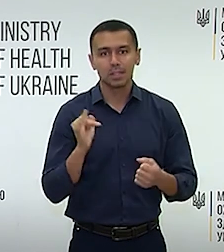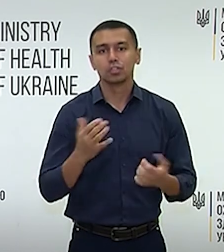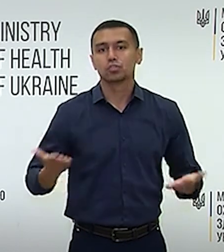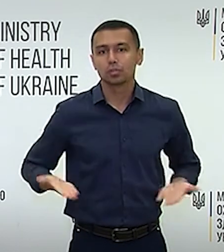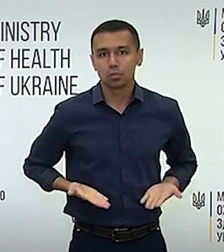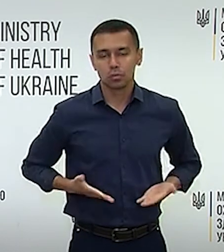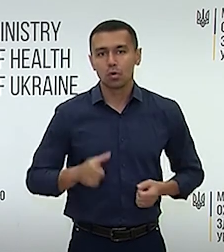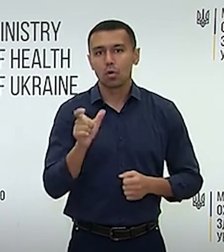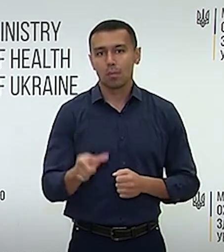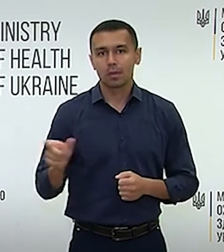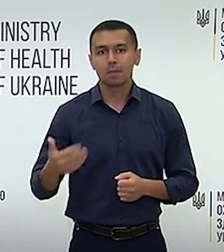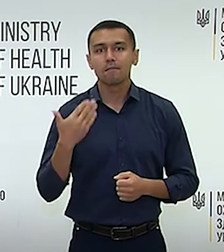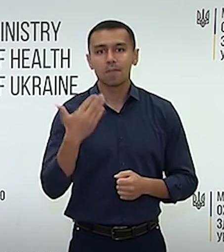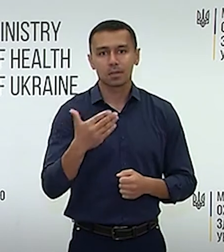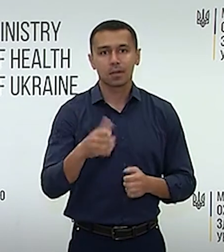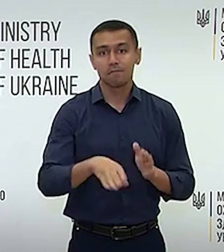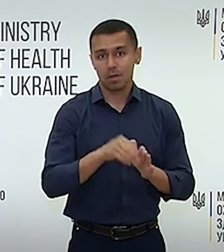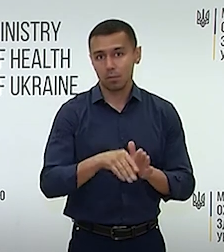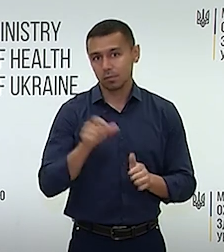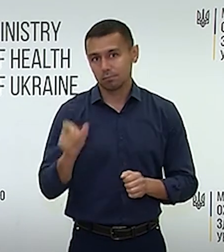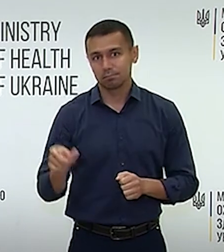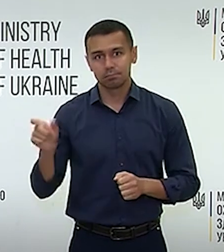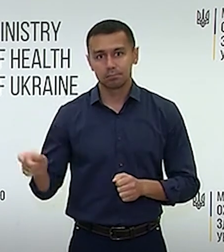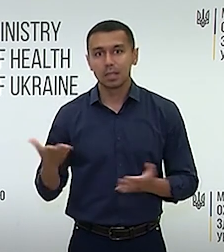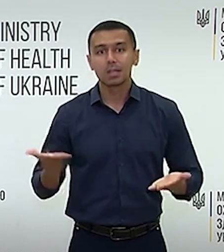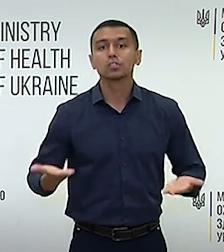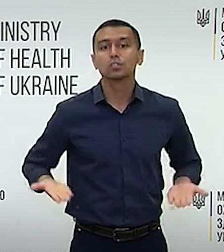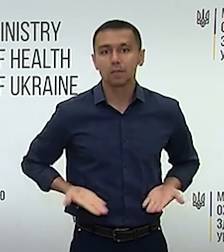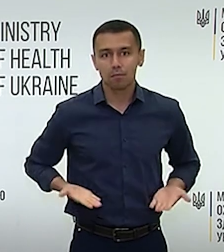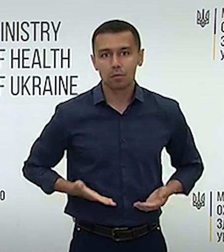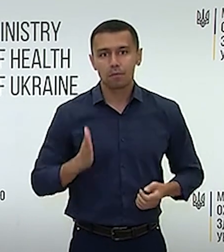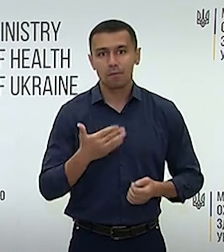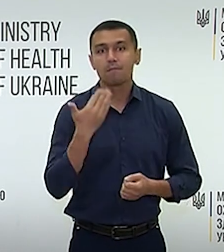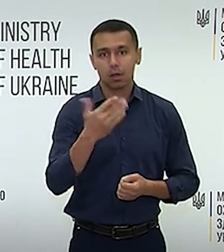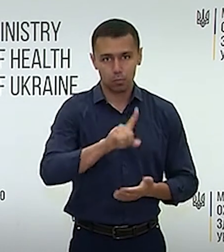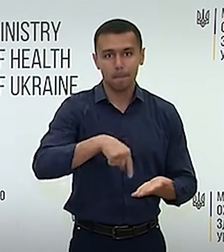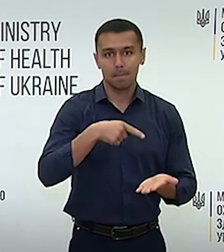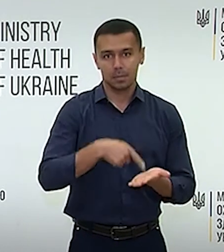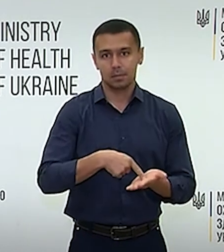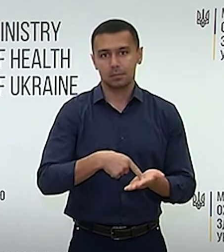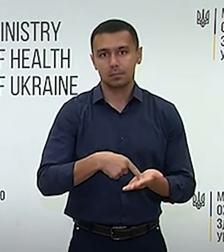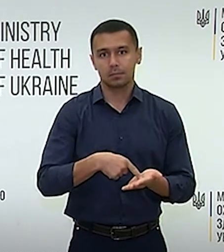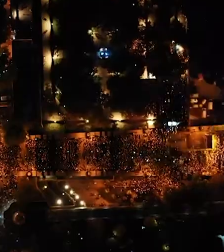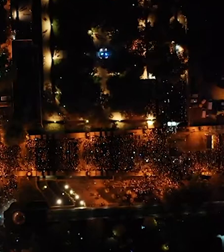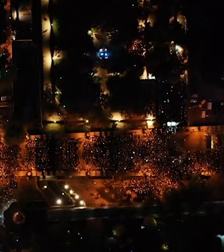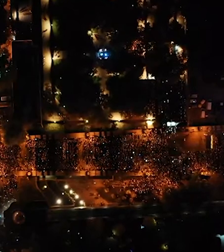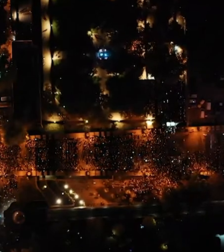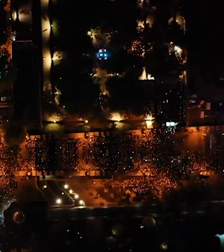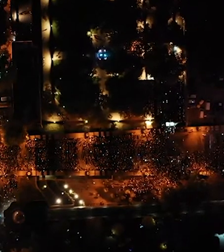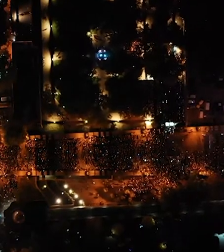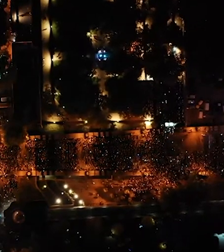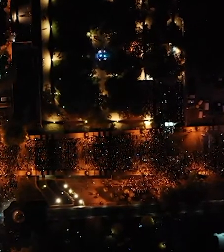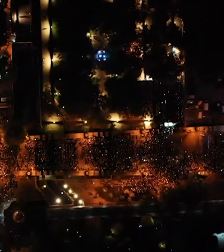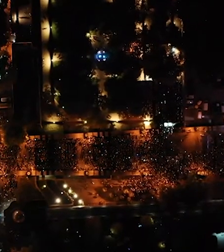життю громадян, ваших виборців, які живуть в вашому місті. Максим